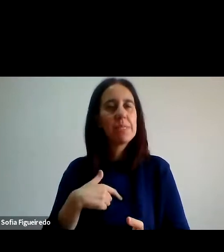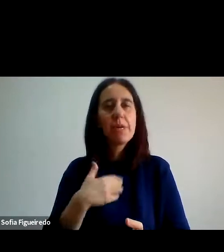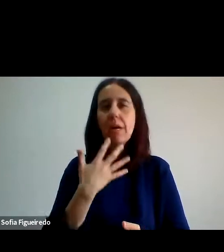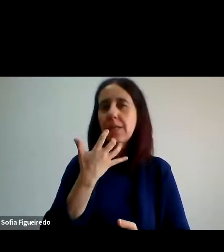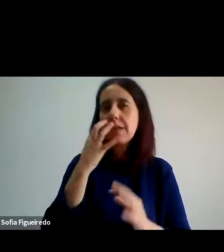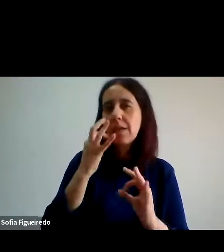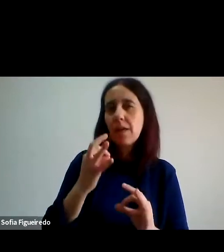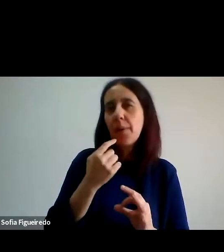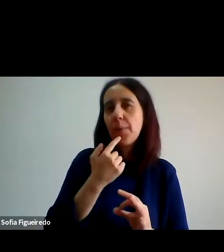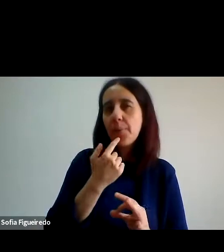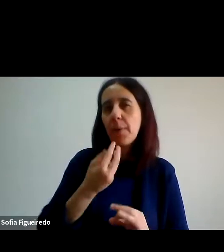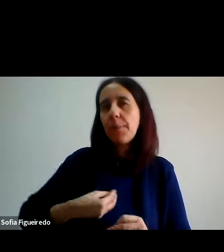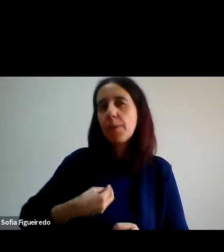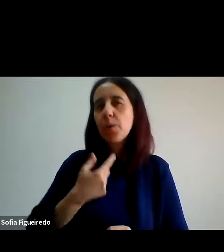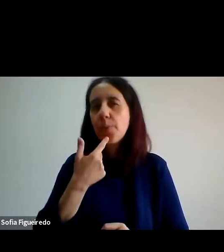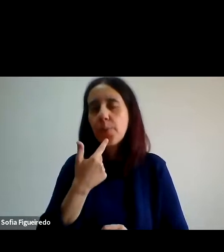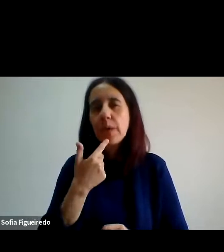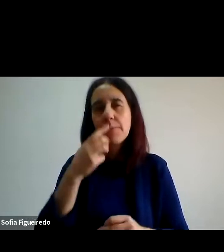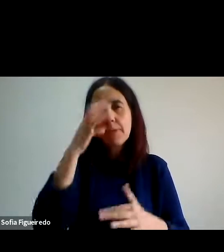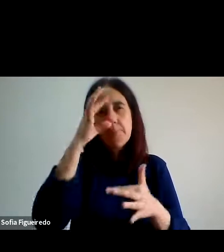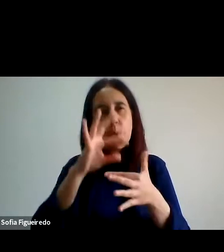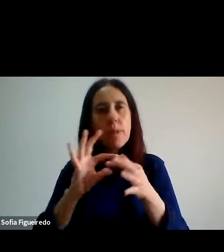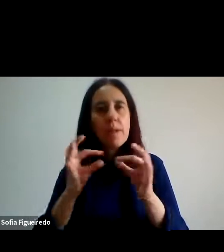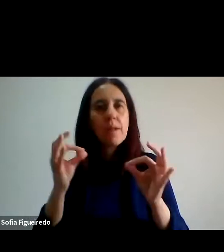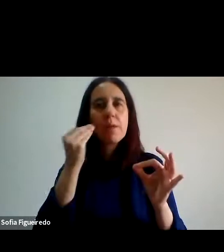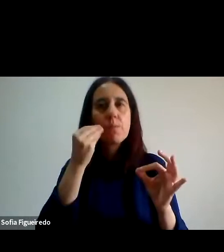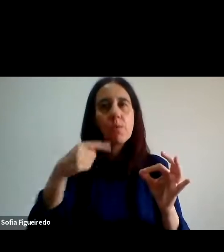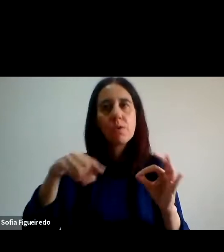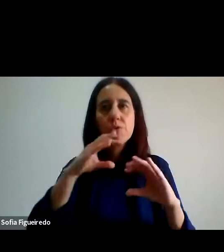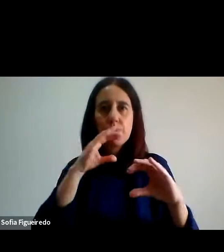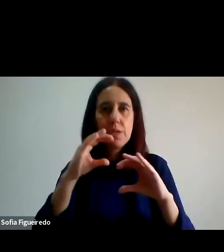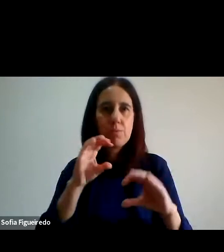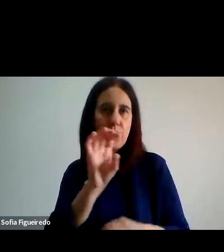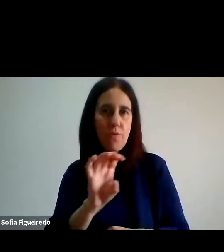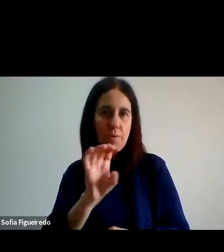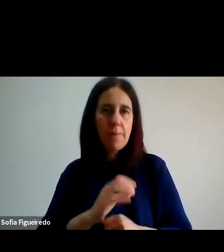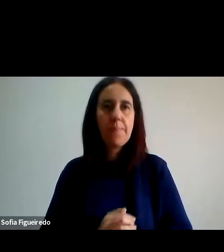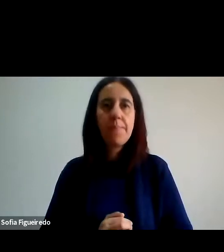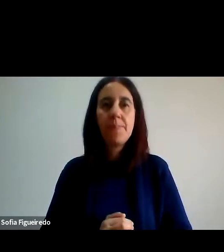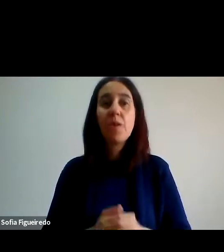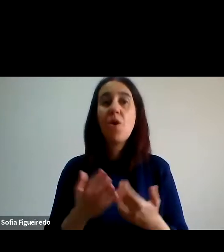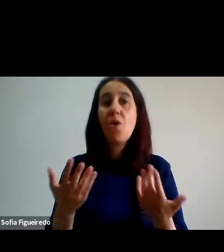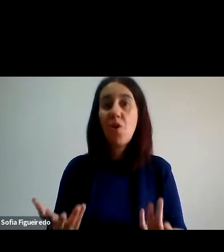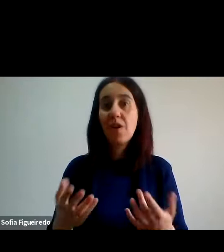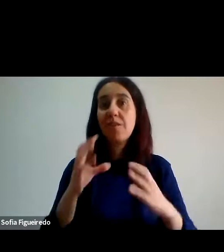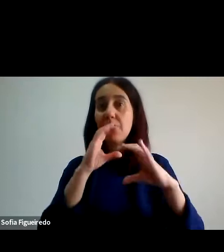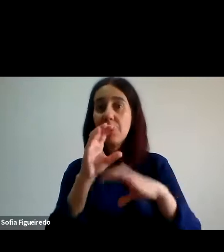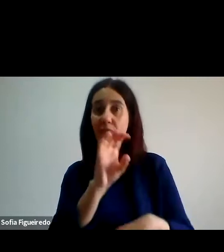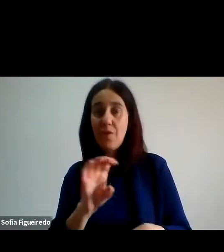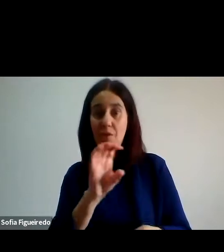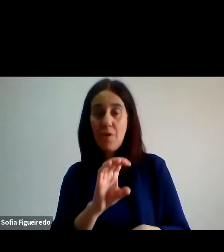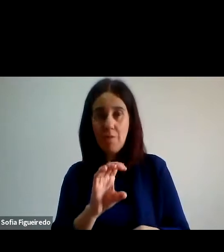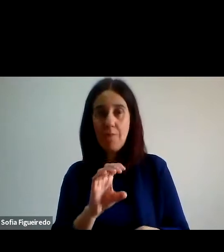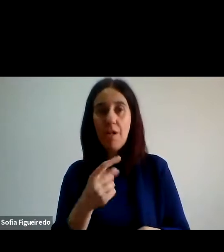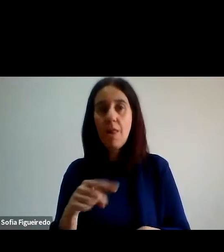cuidado e muita preocupação com a coerência na forma como comunicamos. Ora, a forma como comunicamos